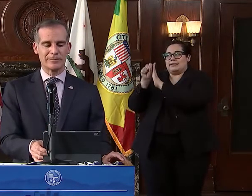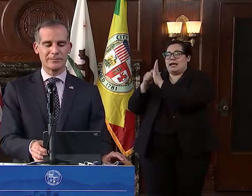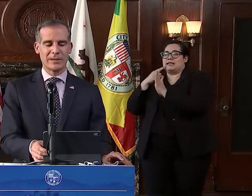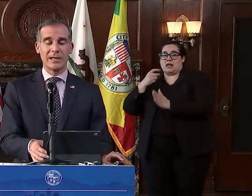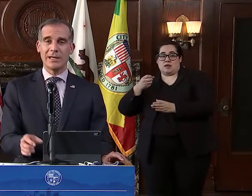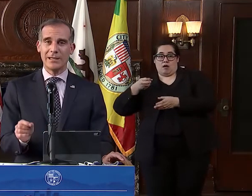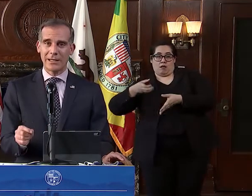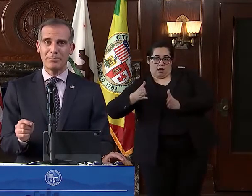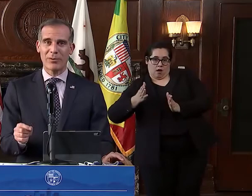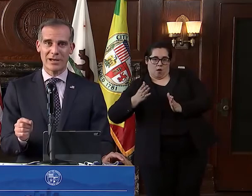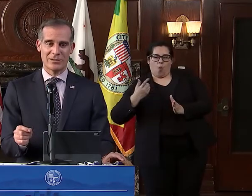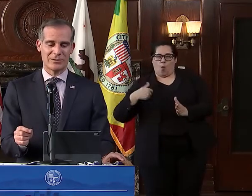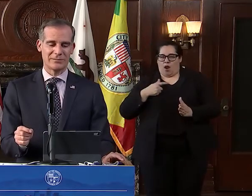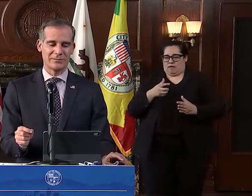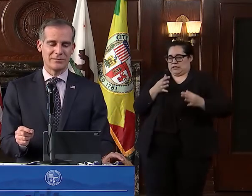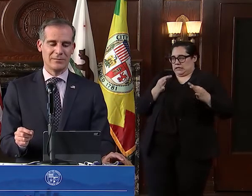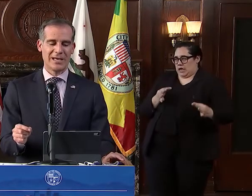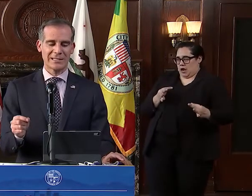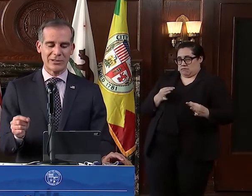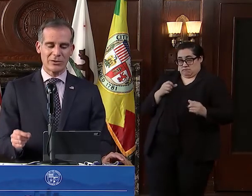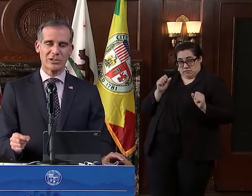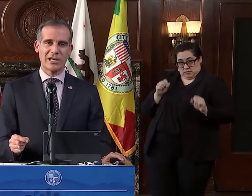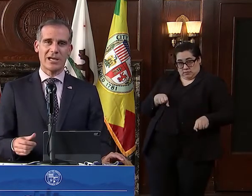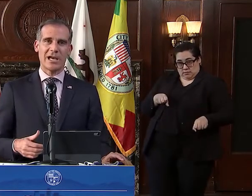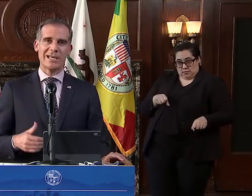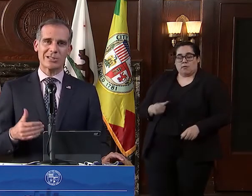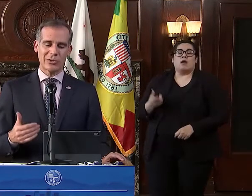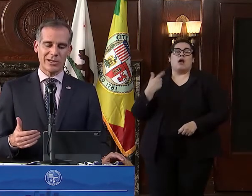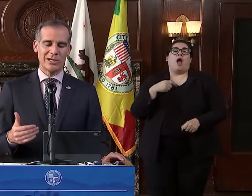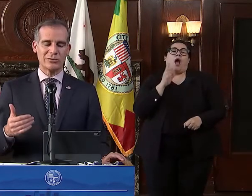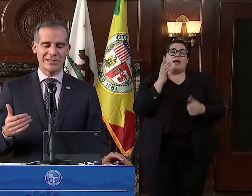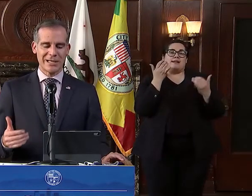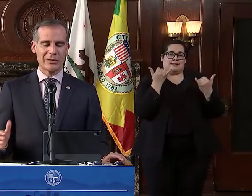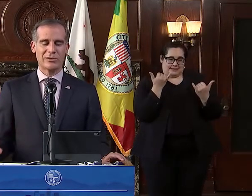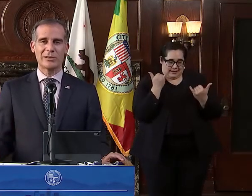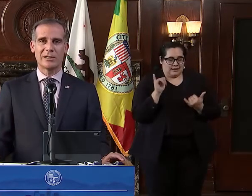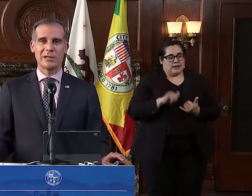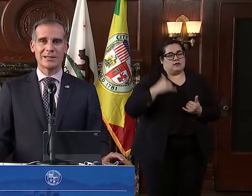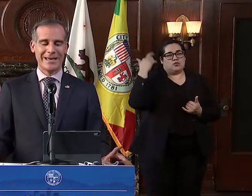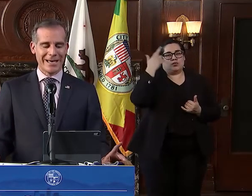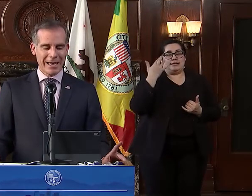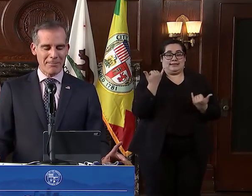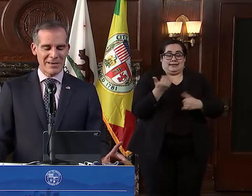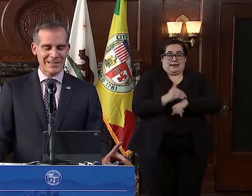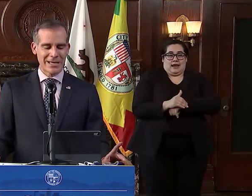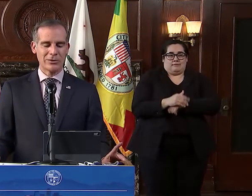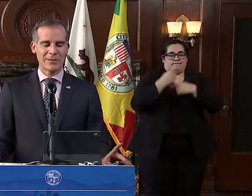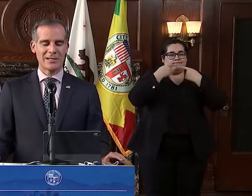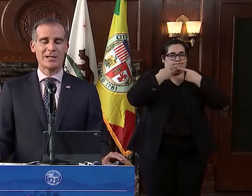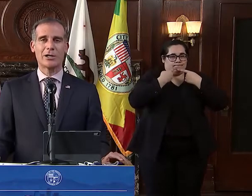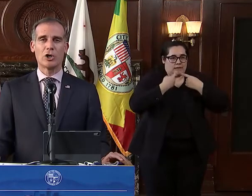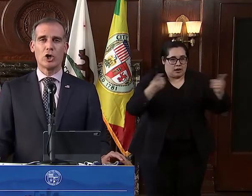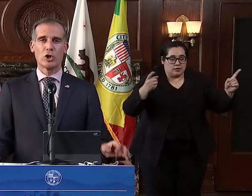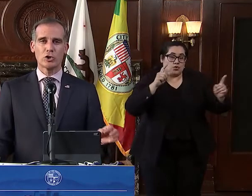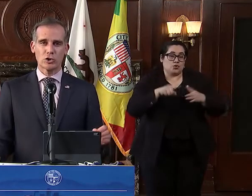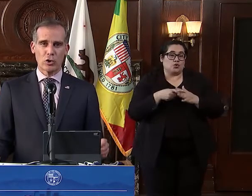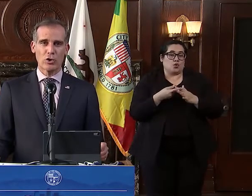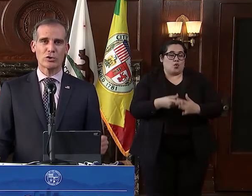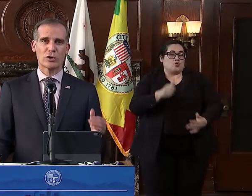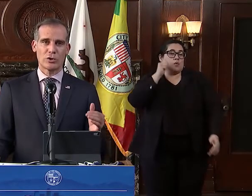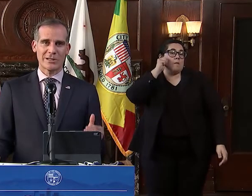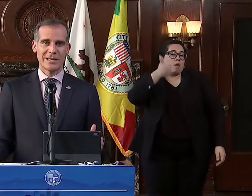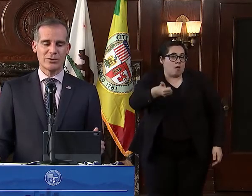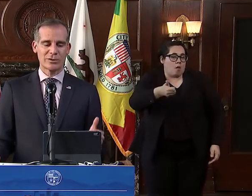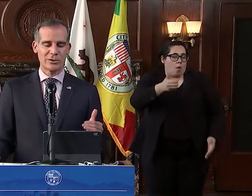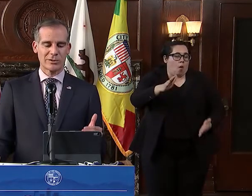Estado. Y por eso, esta noche estoy anunciando que empezando mañana,